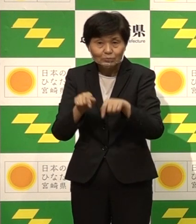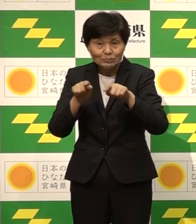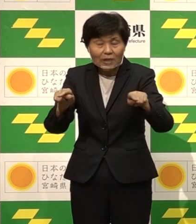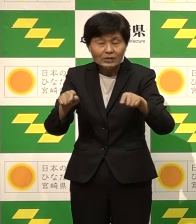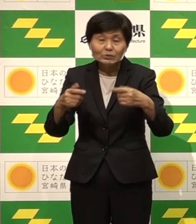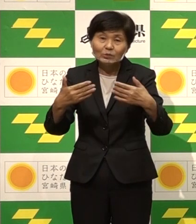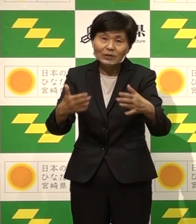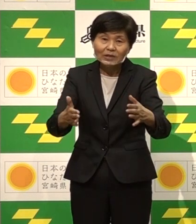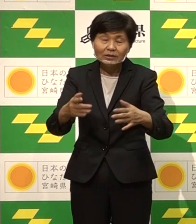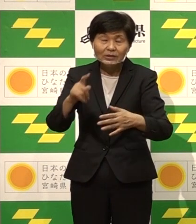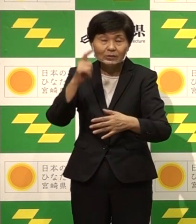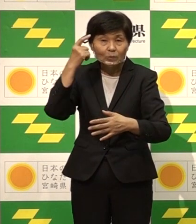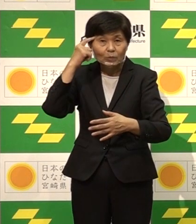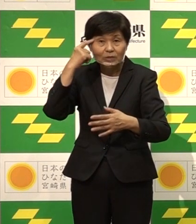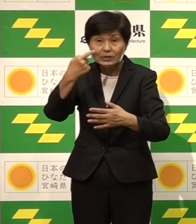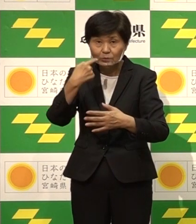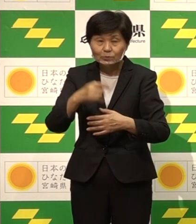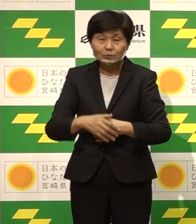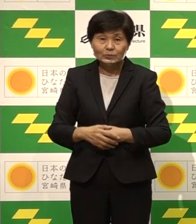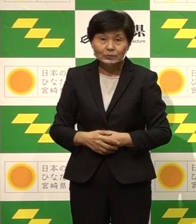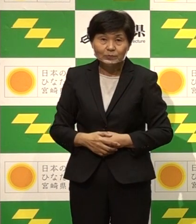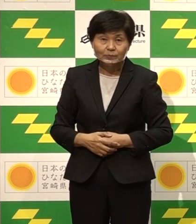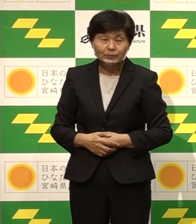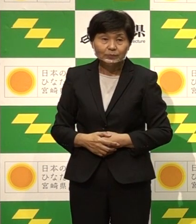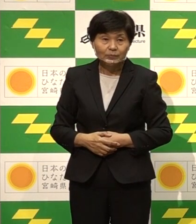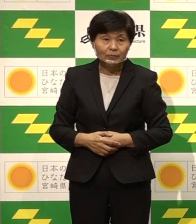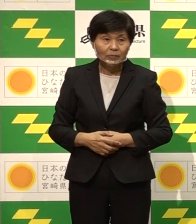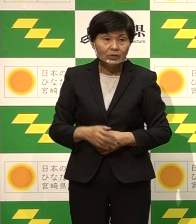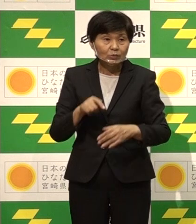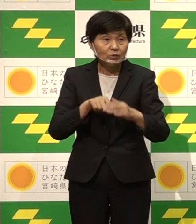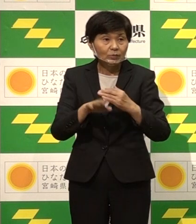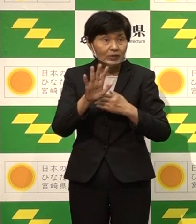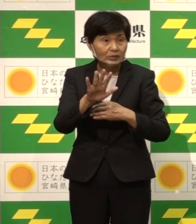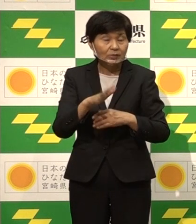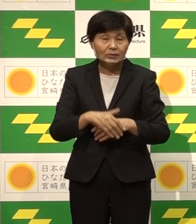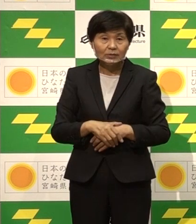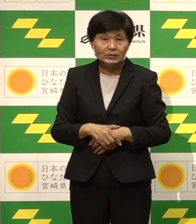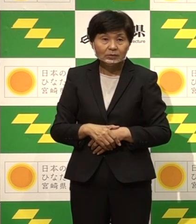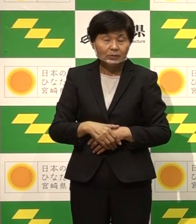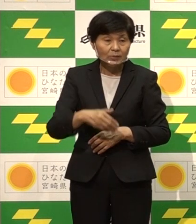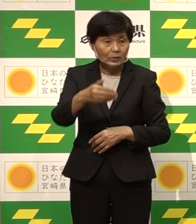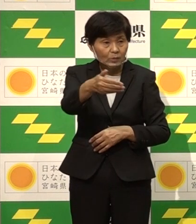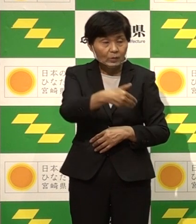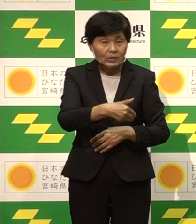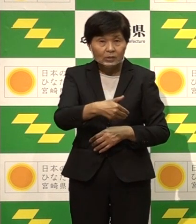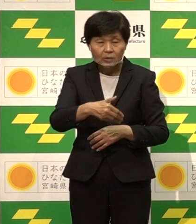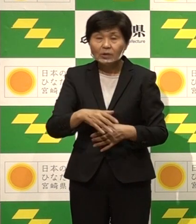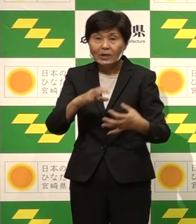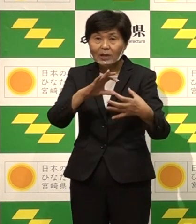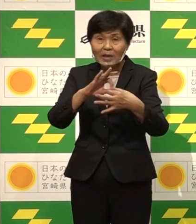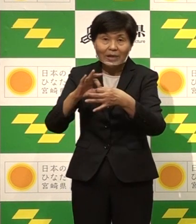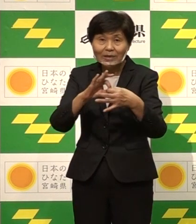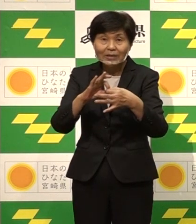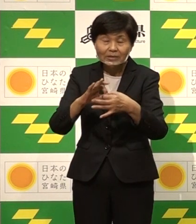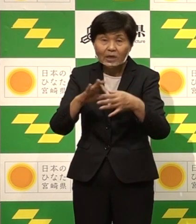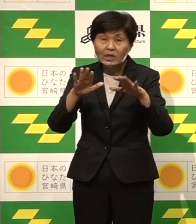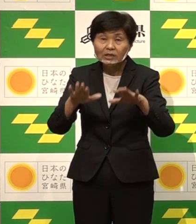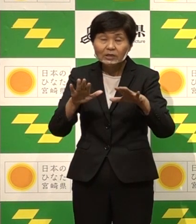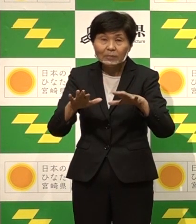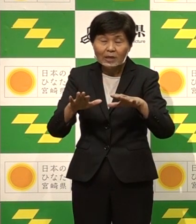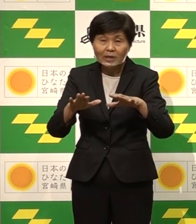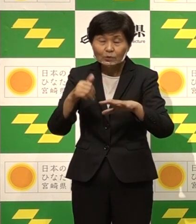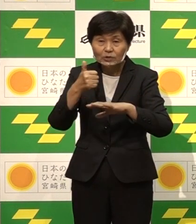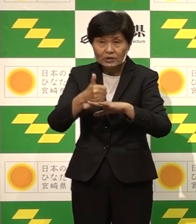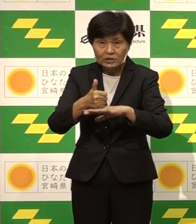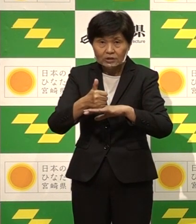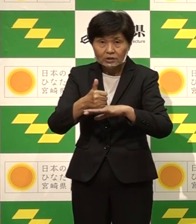の強い規制については行わないということであります。 関連でもう一つだけ、はい、今の知事のお答えですけれ